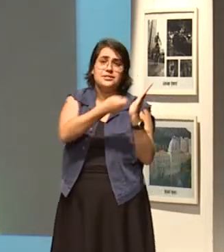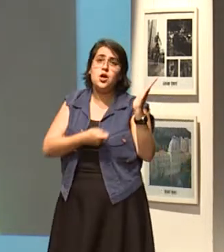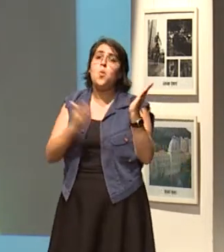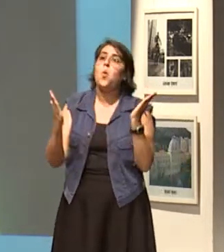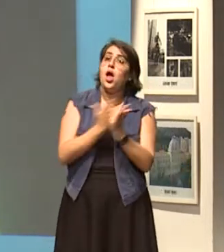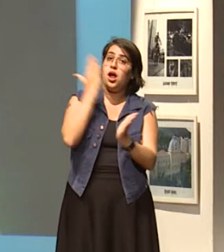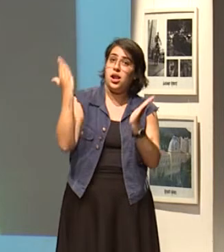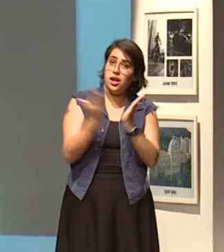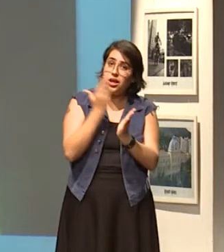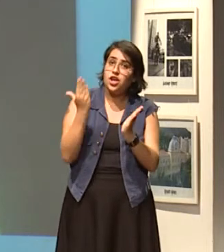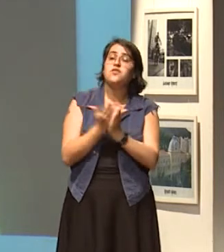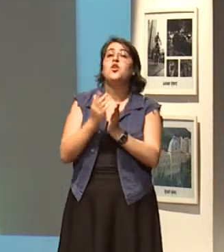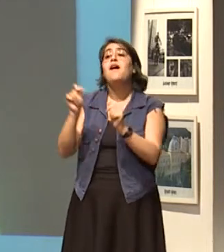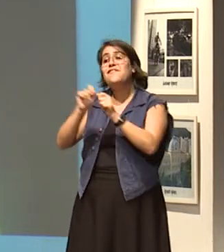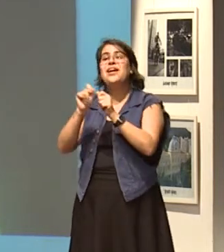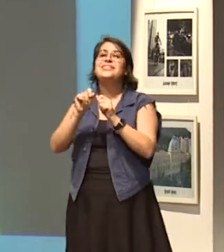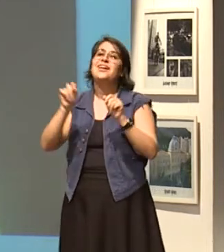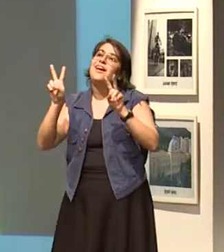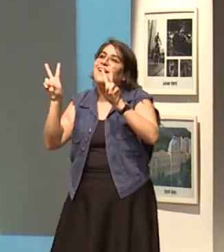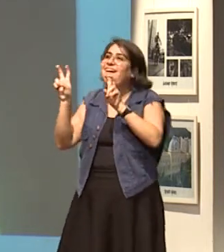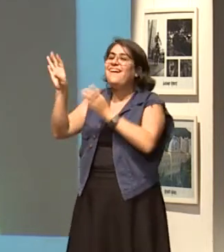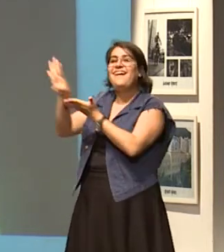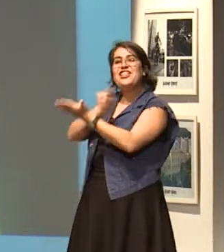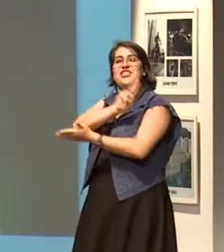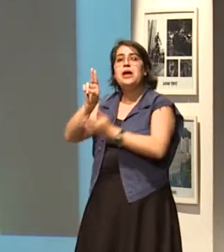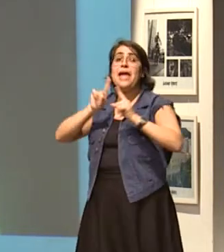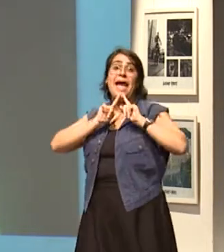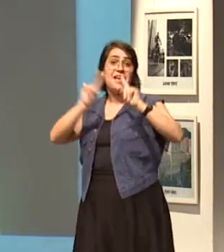em casa. Então, ela fez um livro